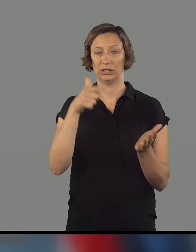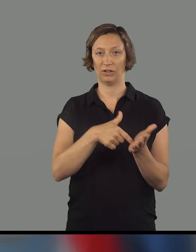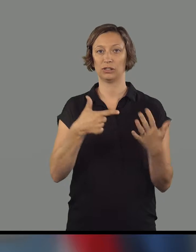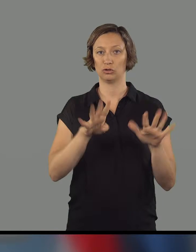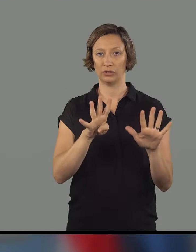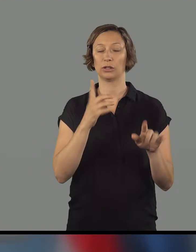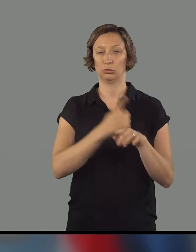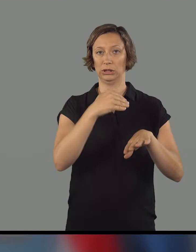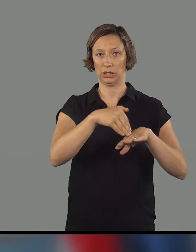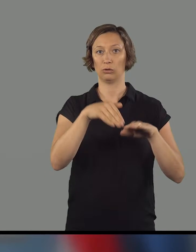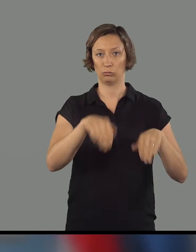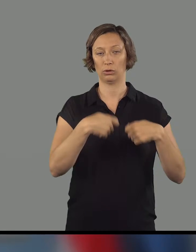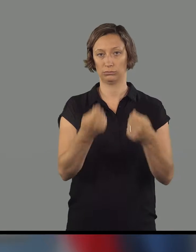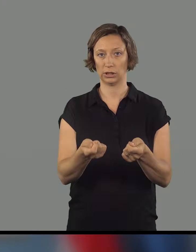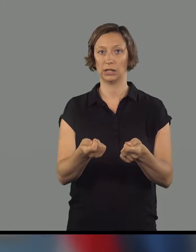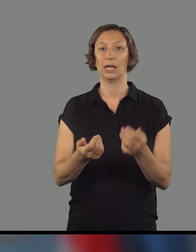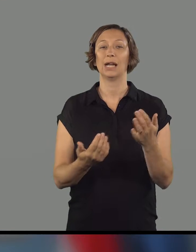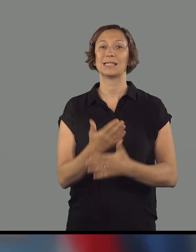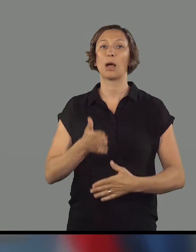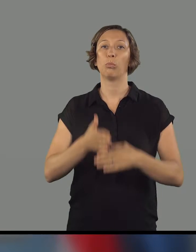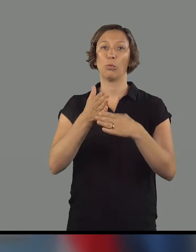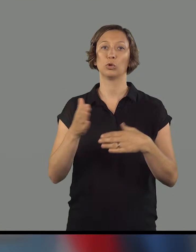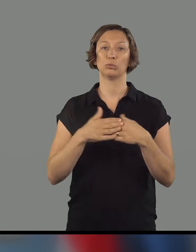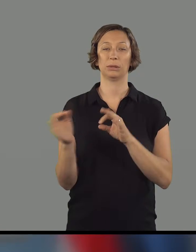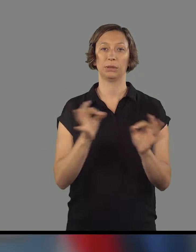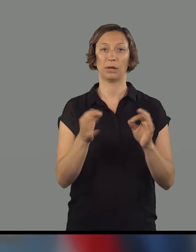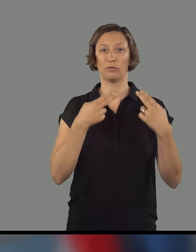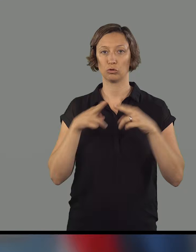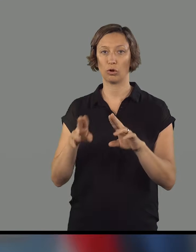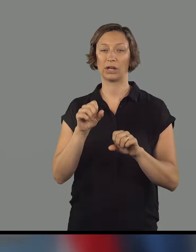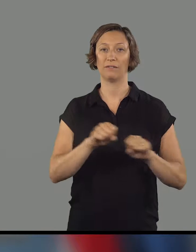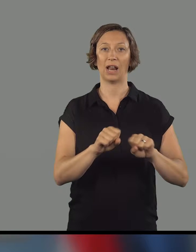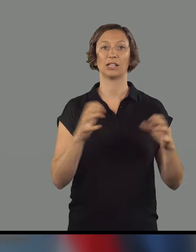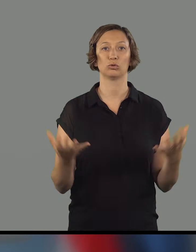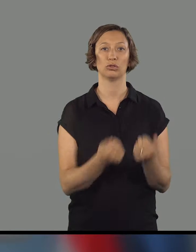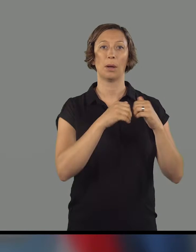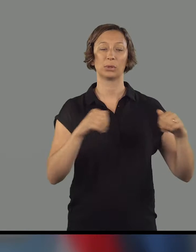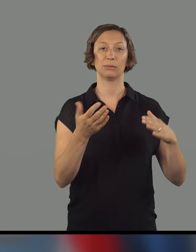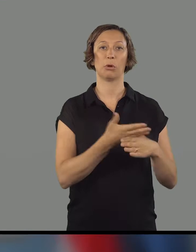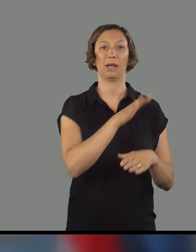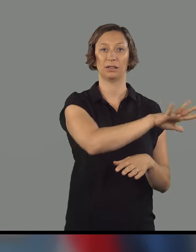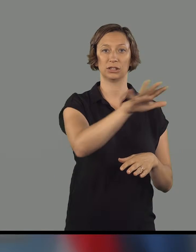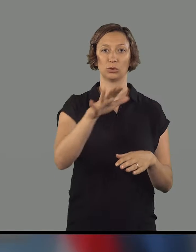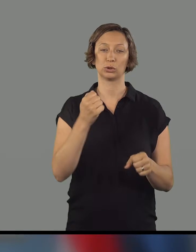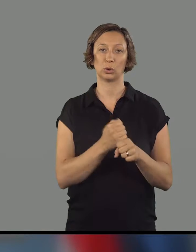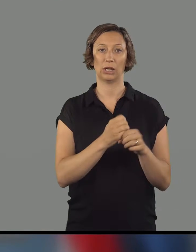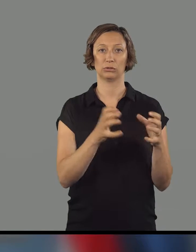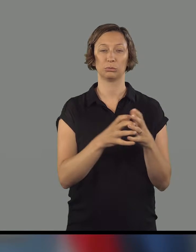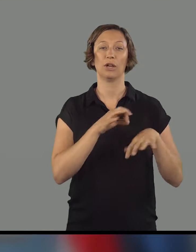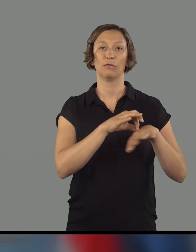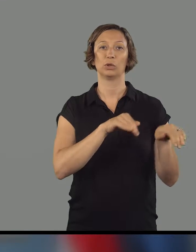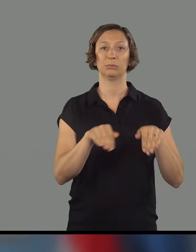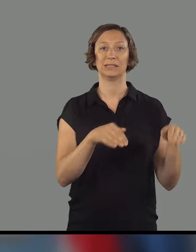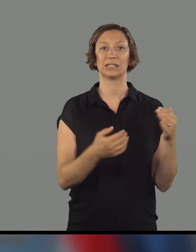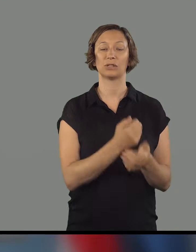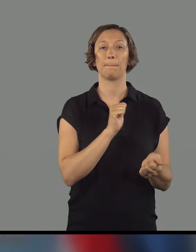2019, ko se izteče tudi rok. Za pomoč pri pripravi odgovora je vlada ustanovila posebno medresorsko delovno skupino, ki jo vodi